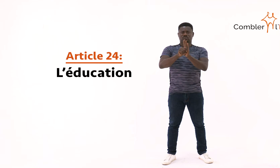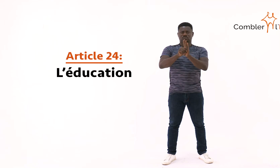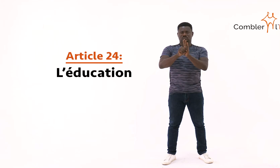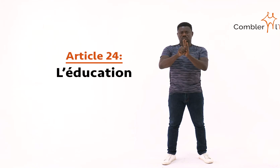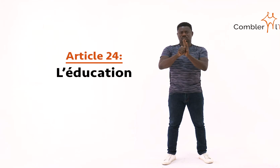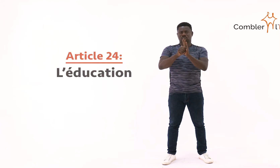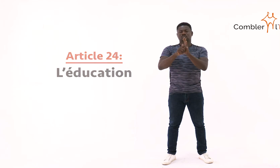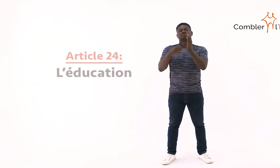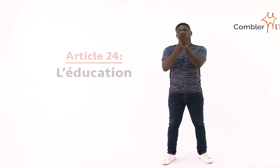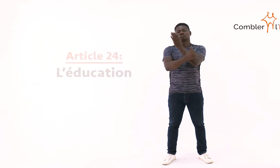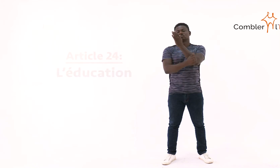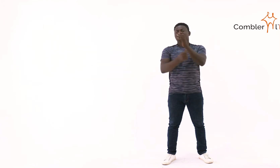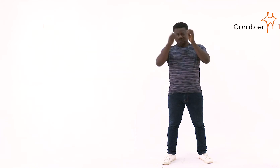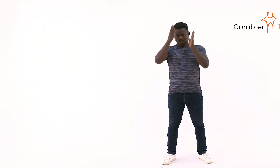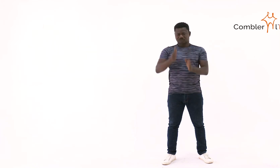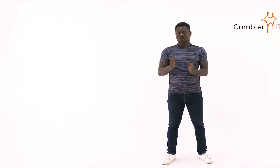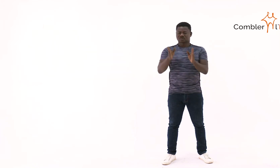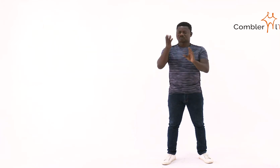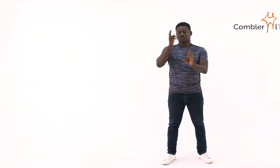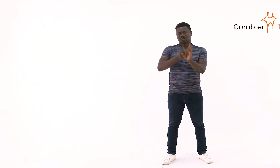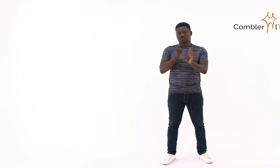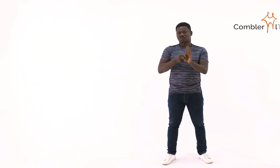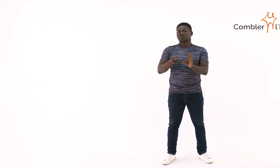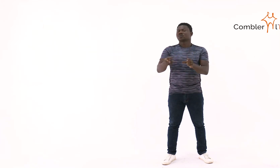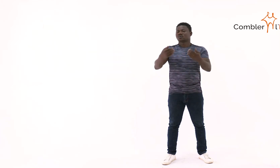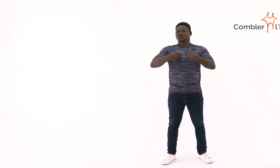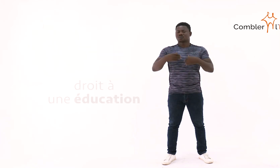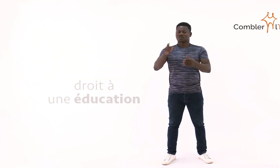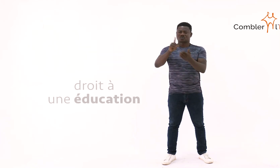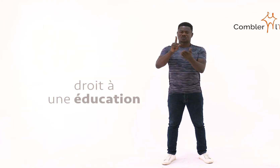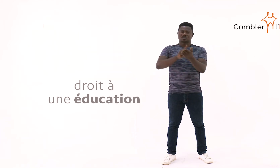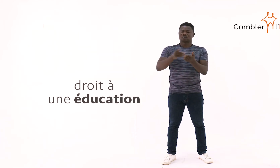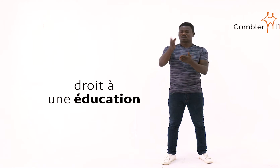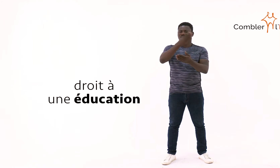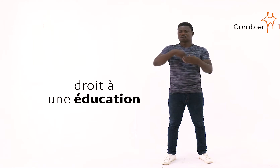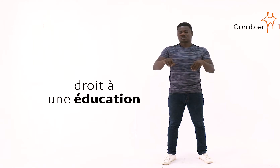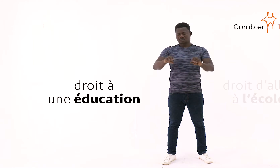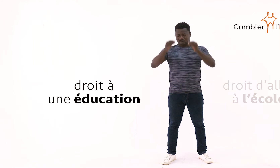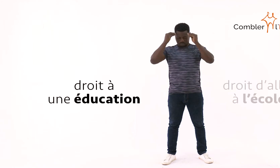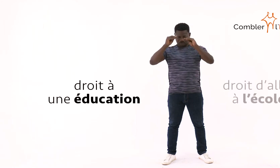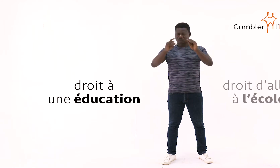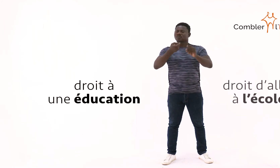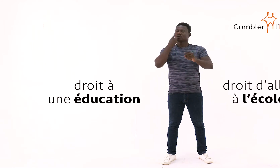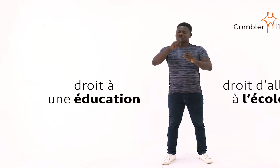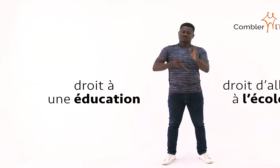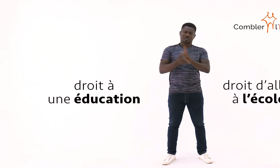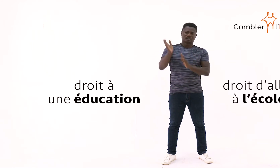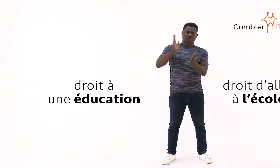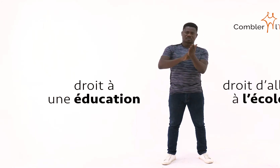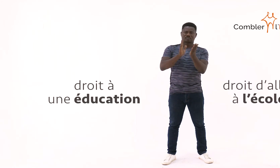Les personnes en situation de handicap ont droit à une éducation et ont droit d'aller à l'école. Les pays